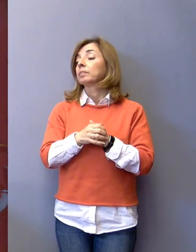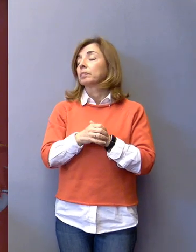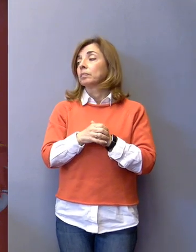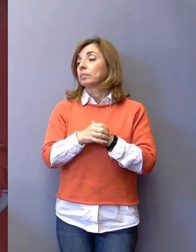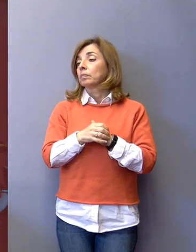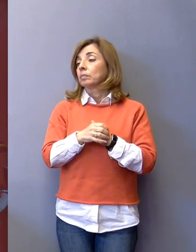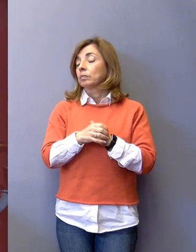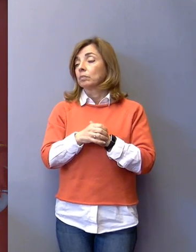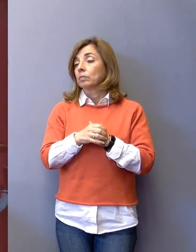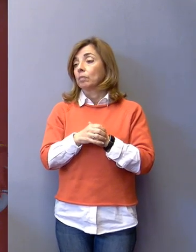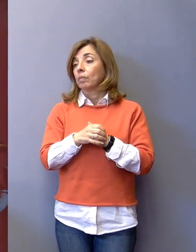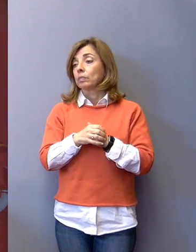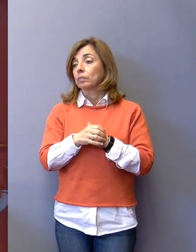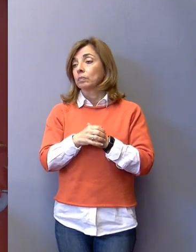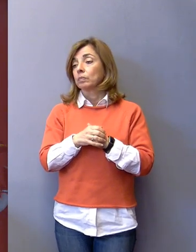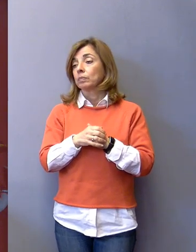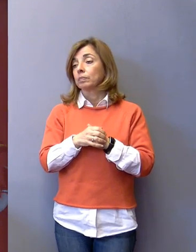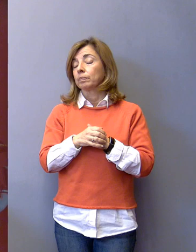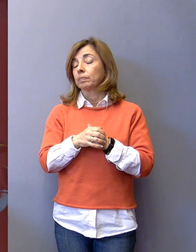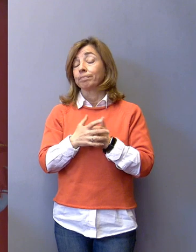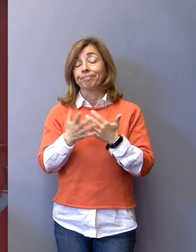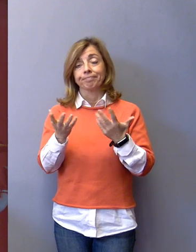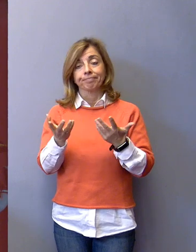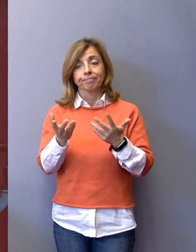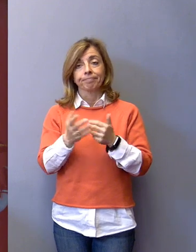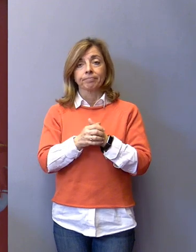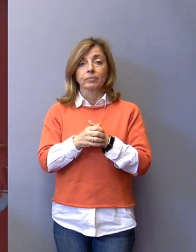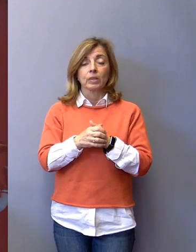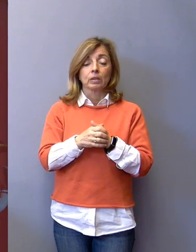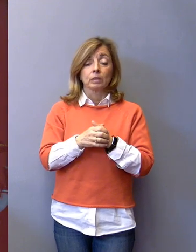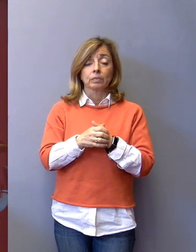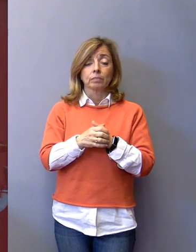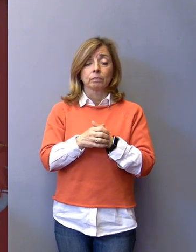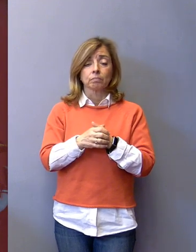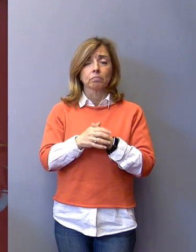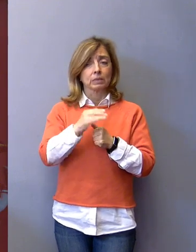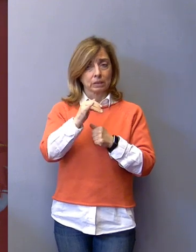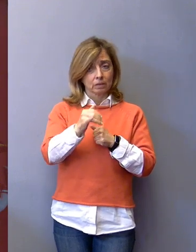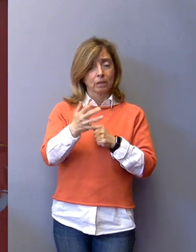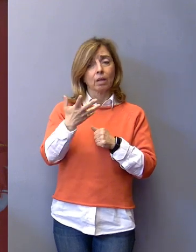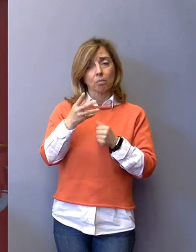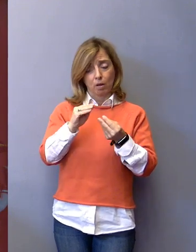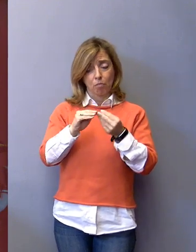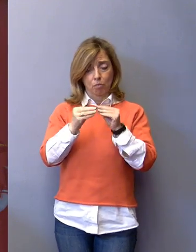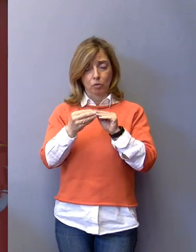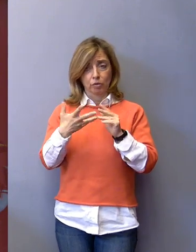Allora l'ordine del giorno numero 12 abbiamo un sì con modifiche